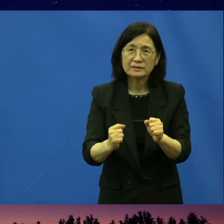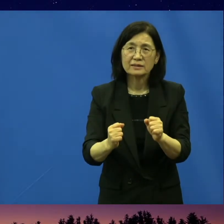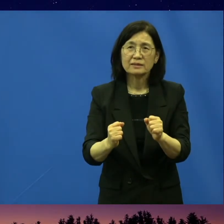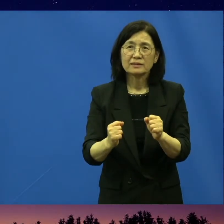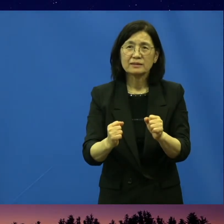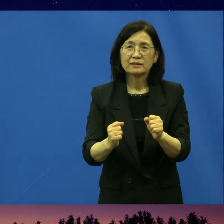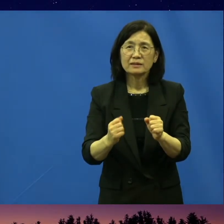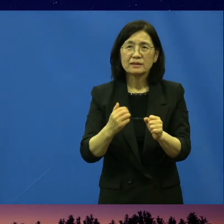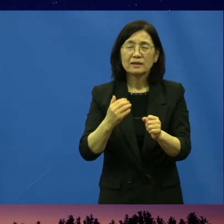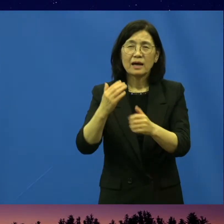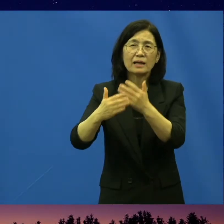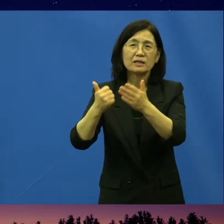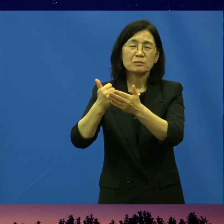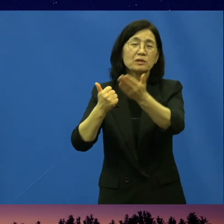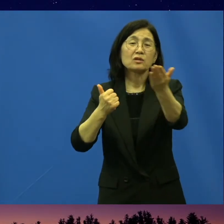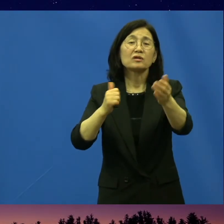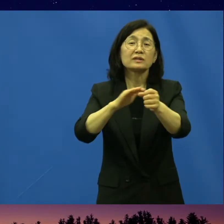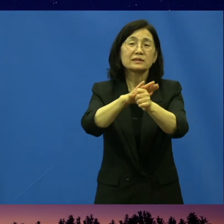사랑한다.